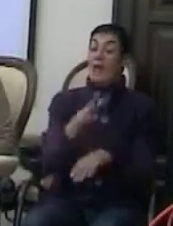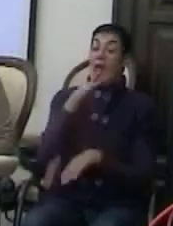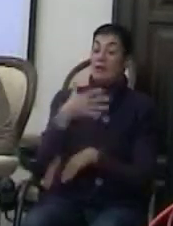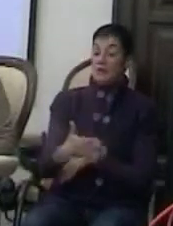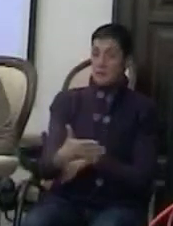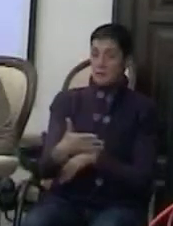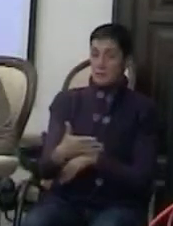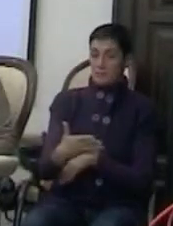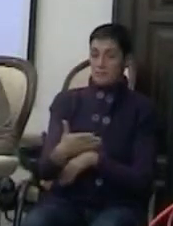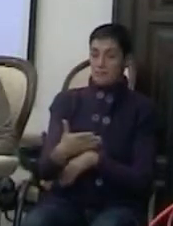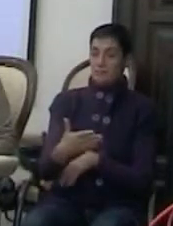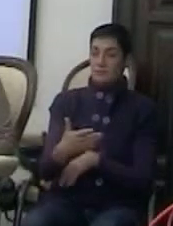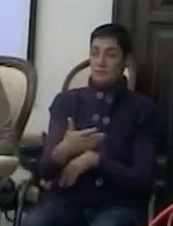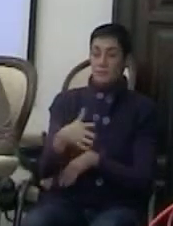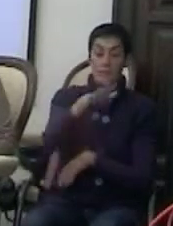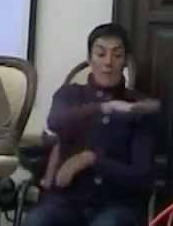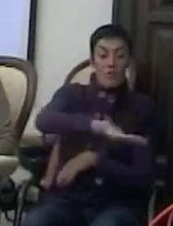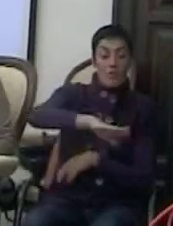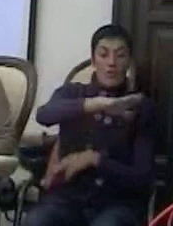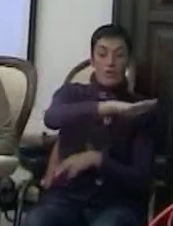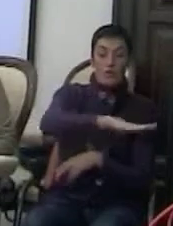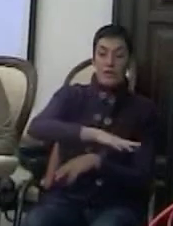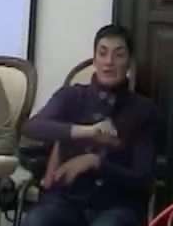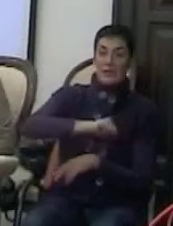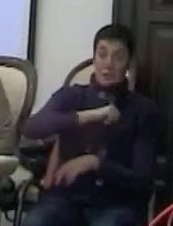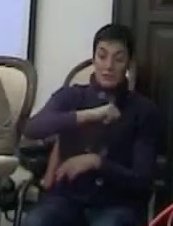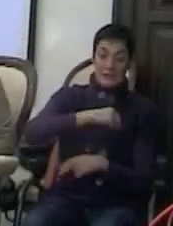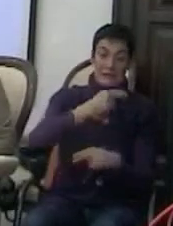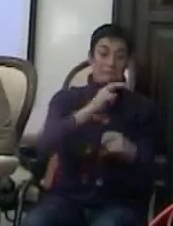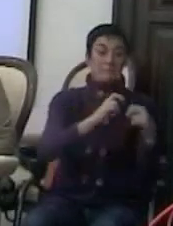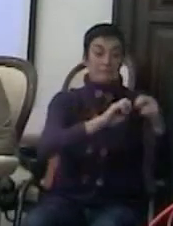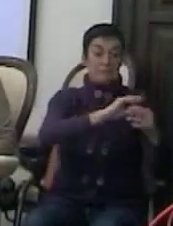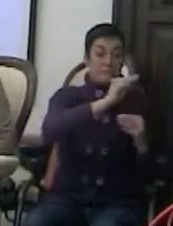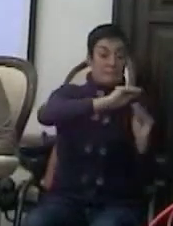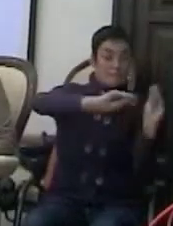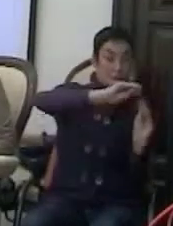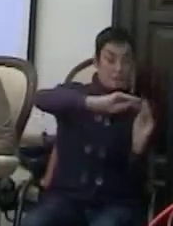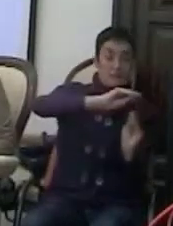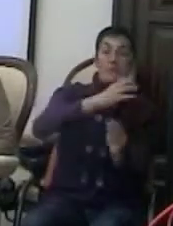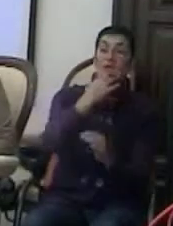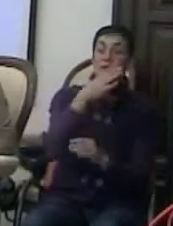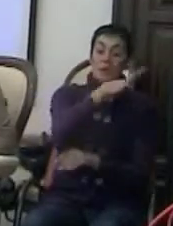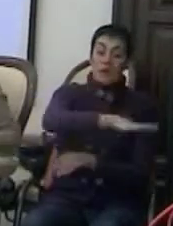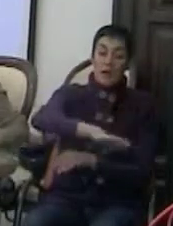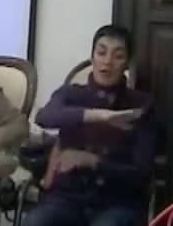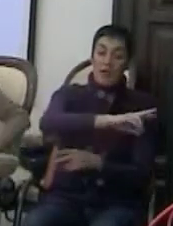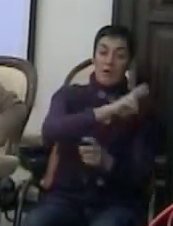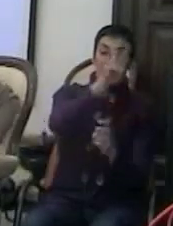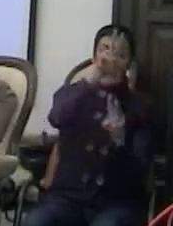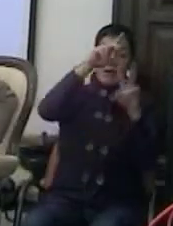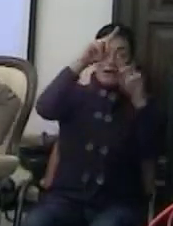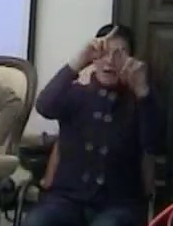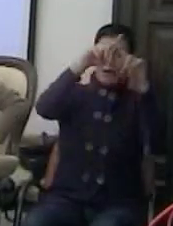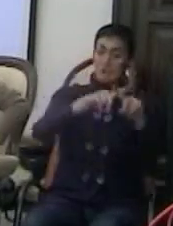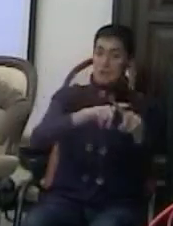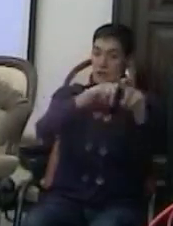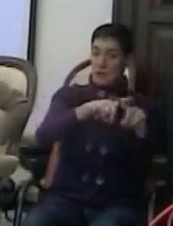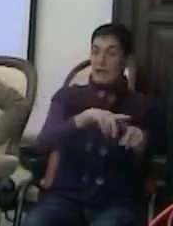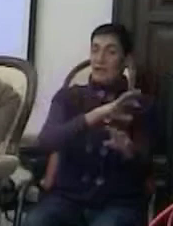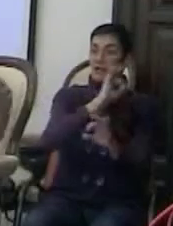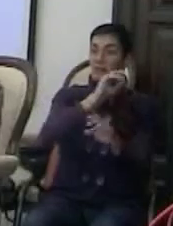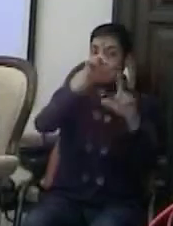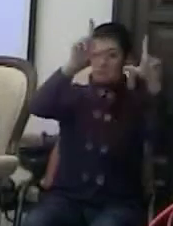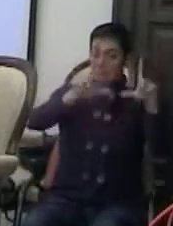se está rehabilitando alguna zona del hospital, como es una sala de rayos X, la UCI y me parece que comedores